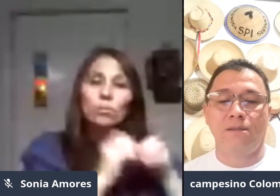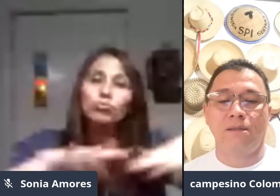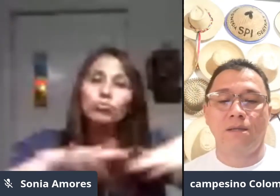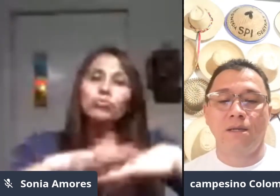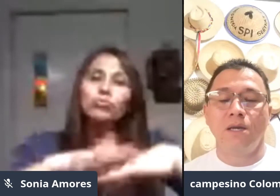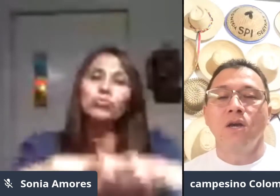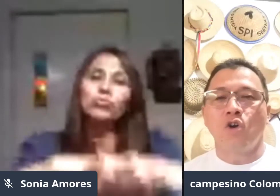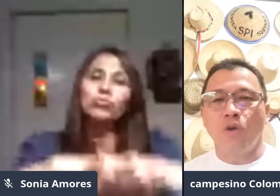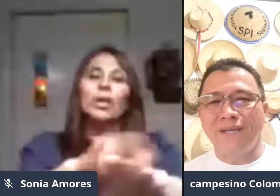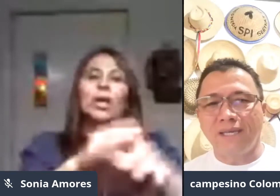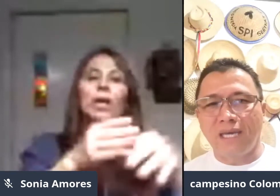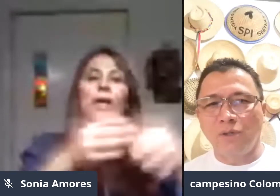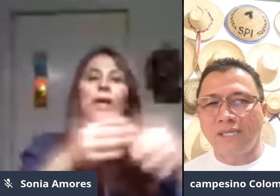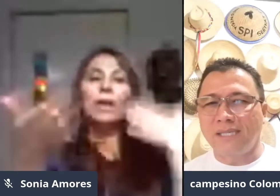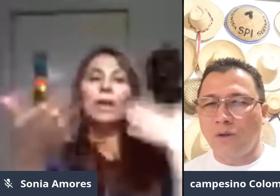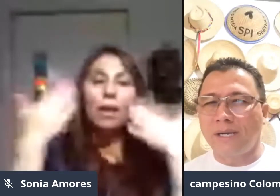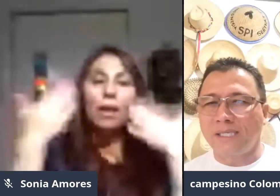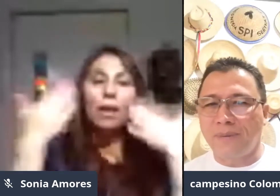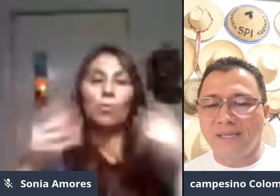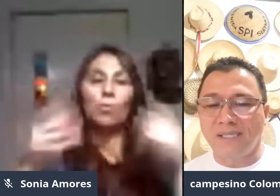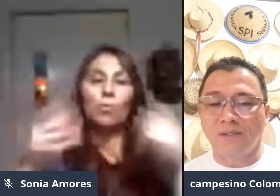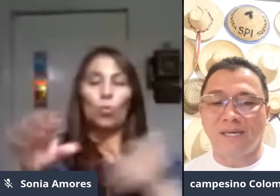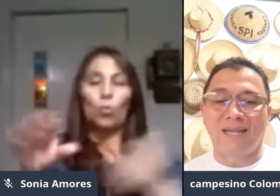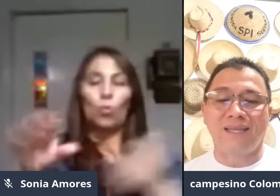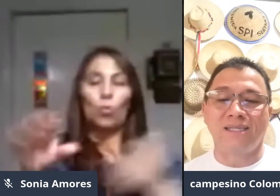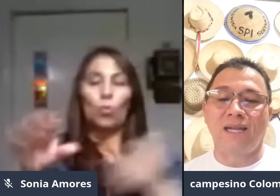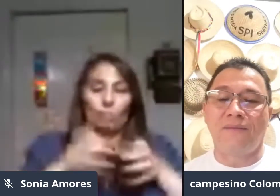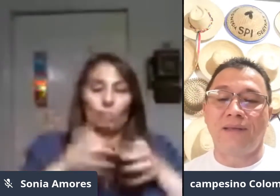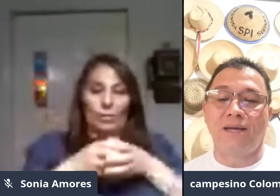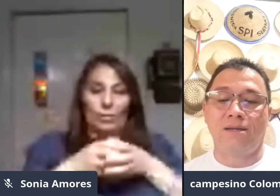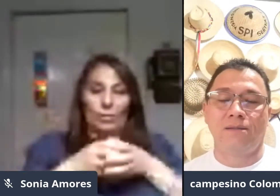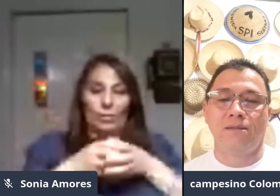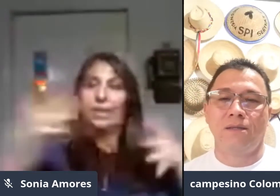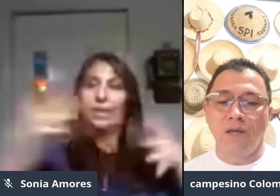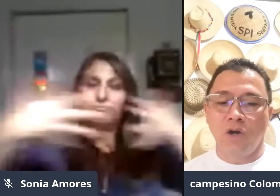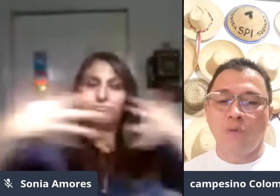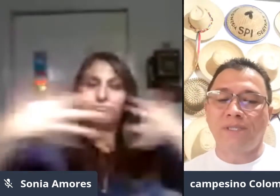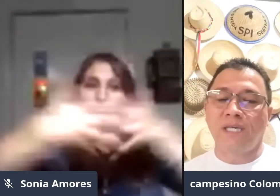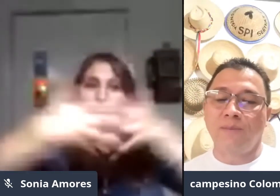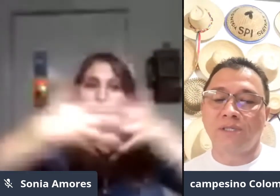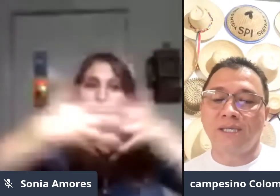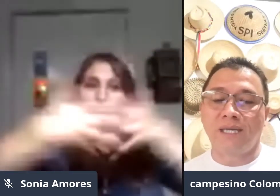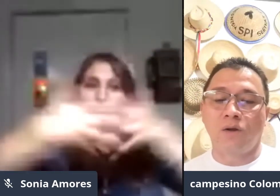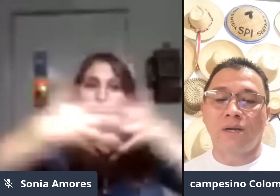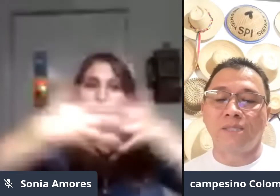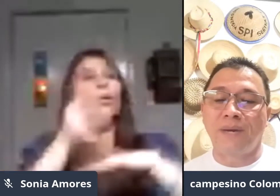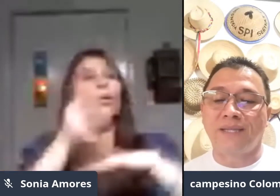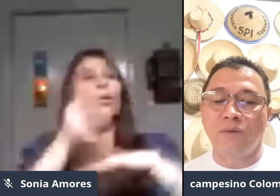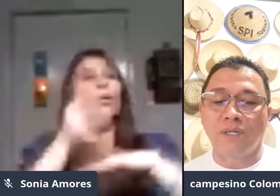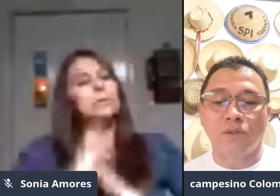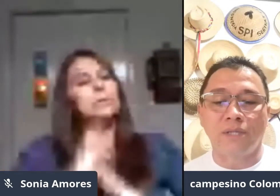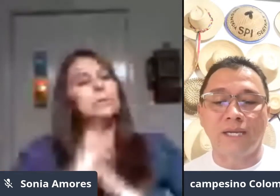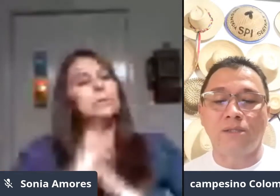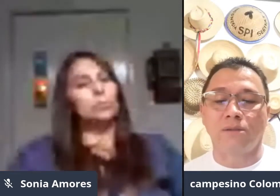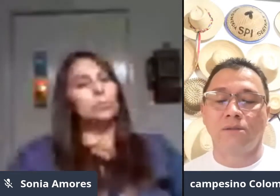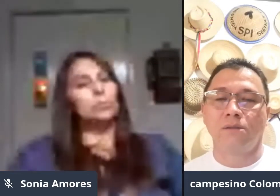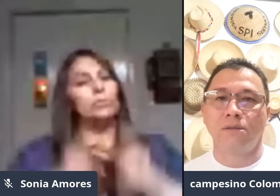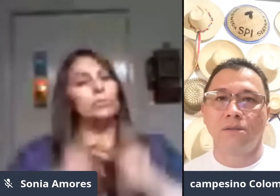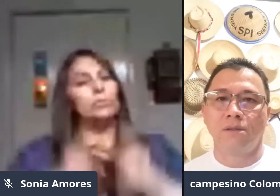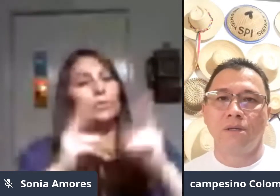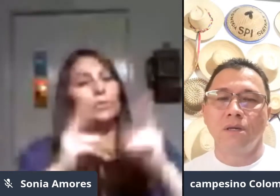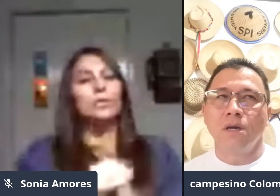ciudad, cómo exigimos que se nos respete y se nos garantice la vida, cómo exigimos que se nos respeten nuestros